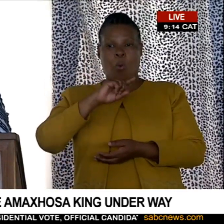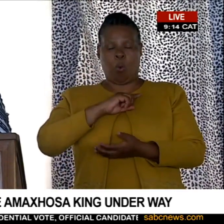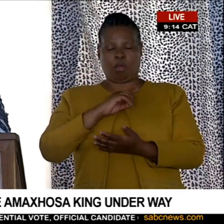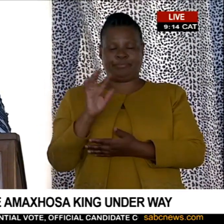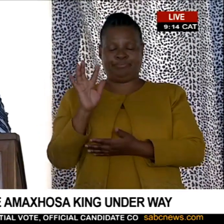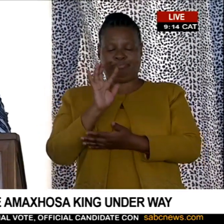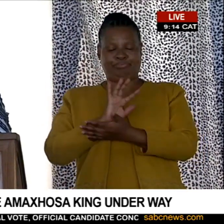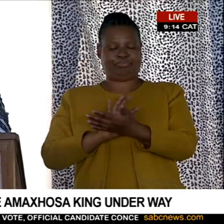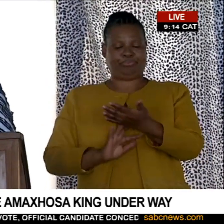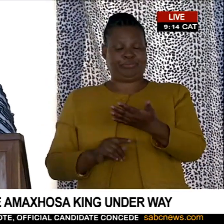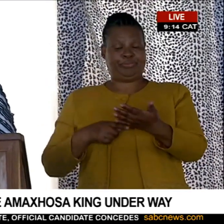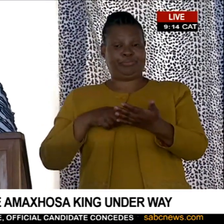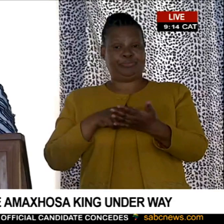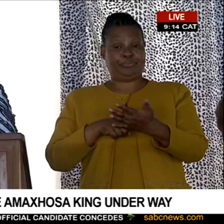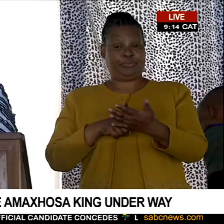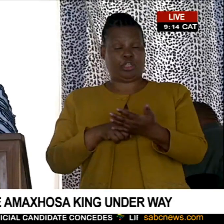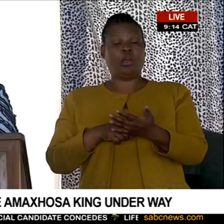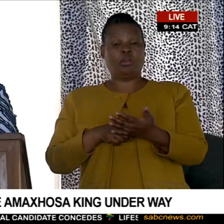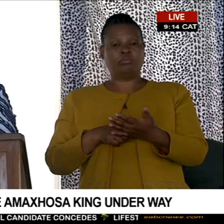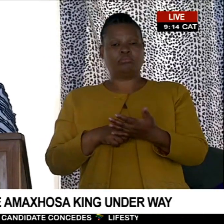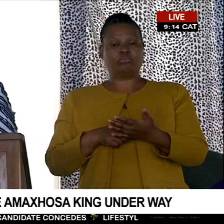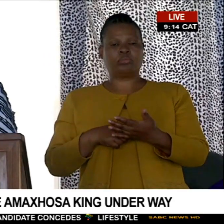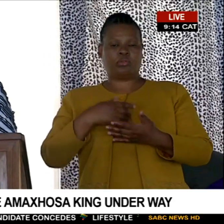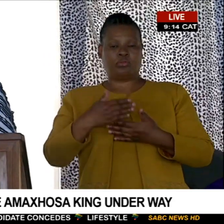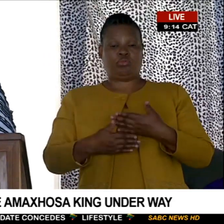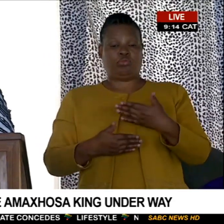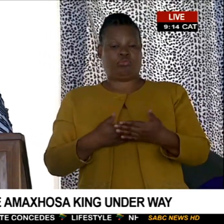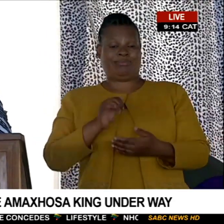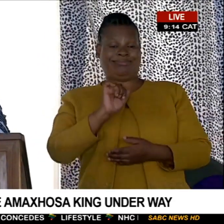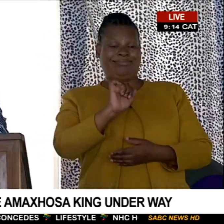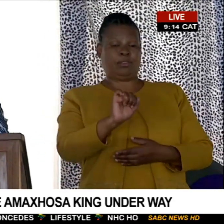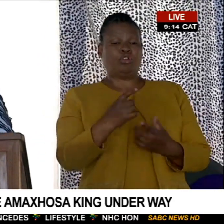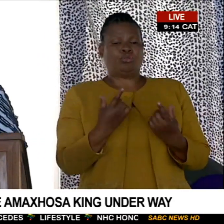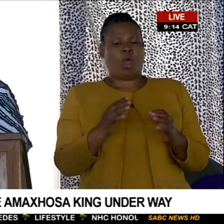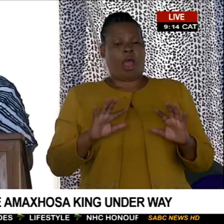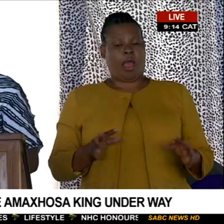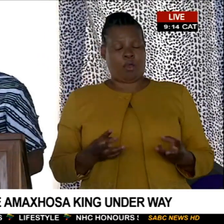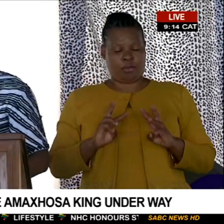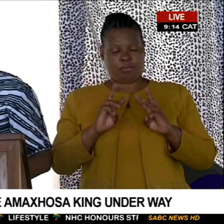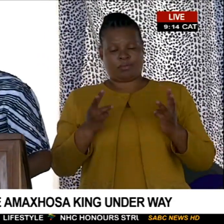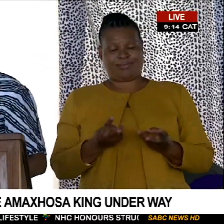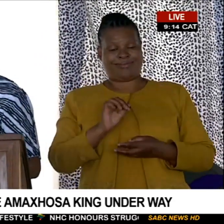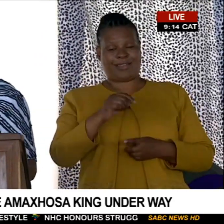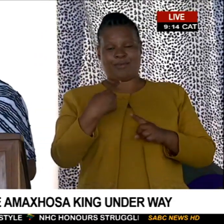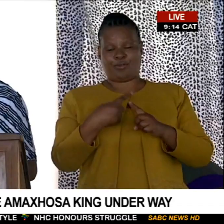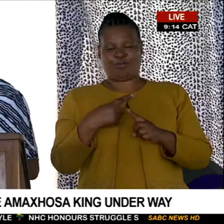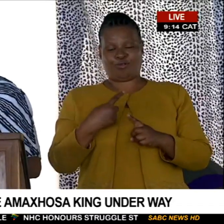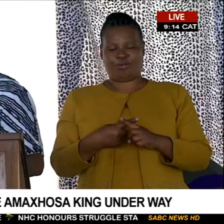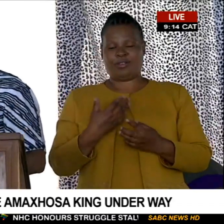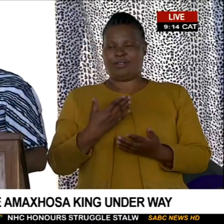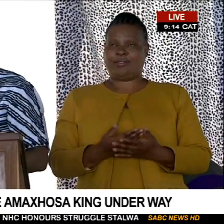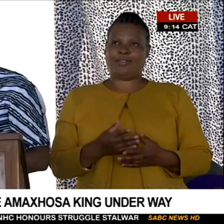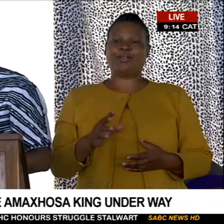asinabisele njengokufutshane ngembali yobukumkani nobuzwe bamaXhosa apha